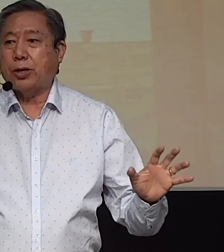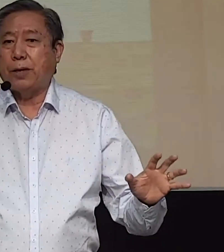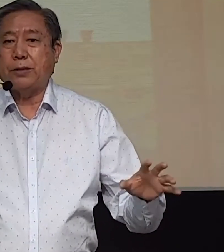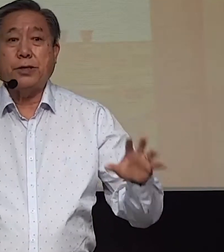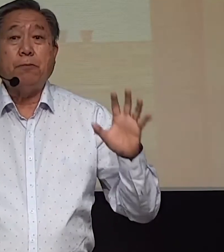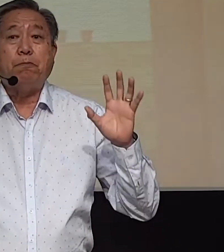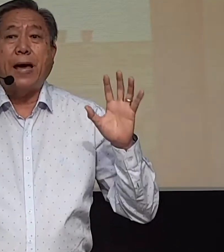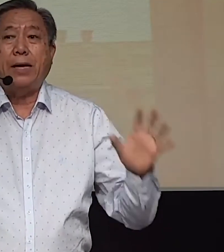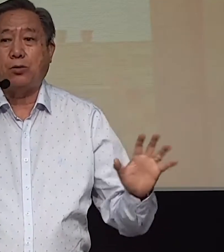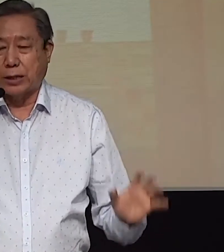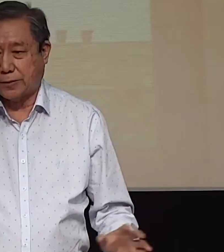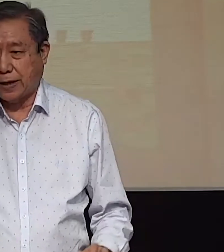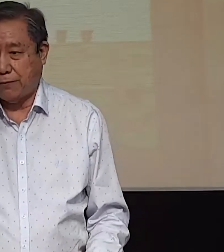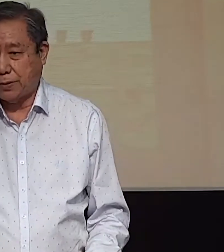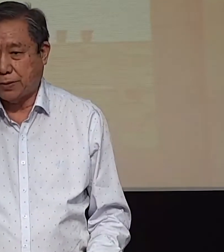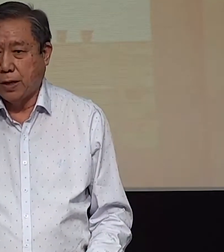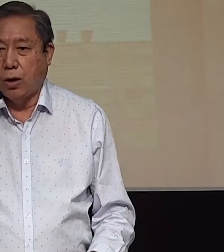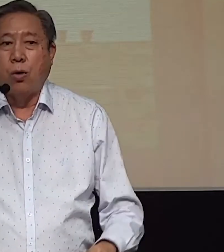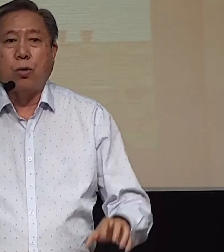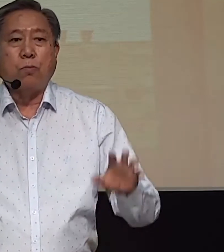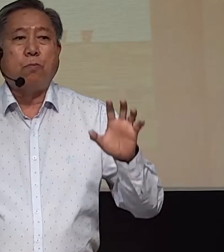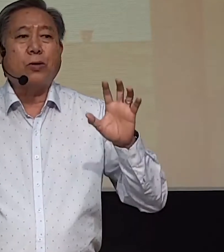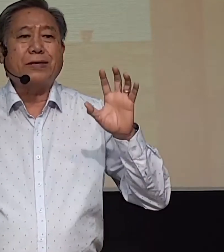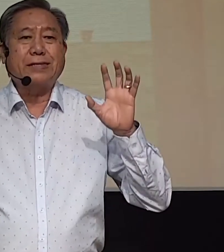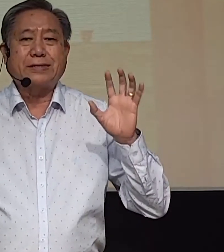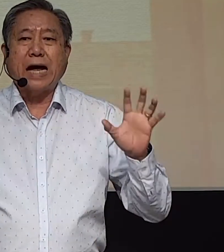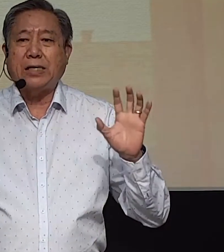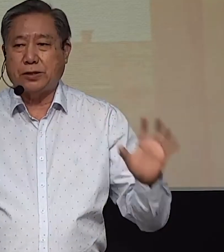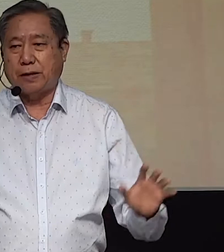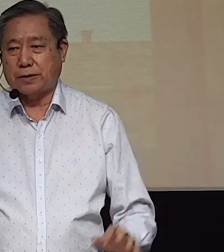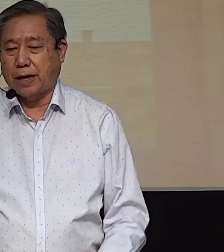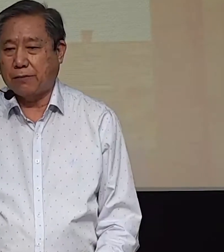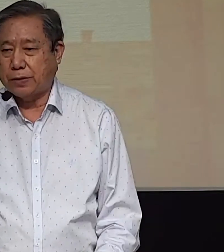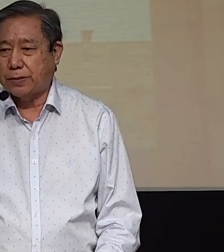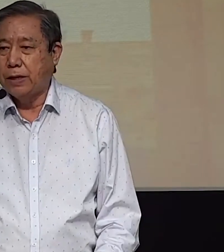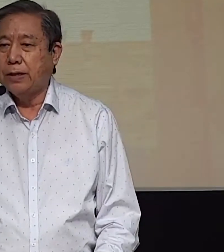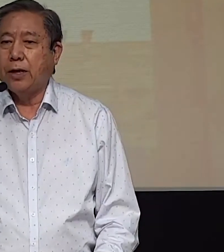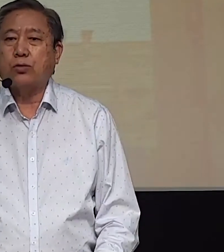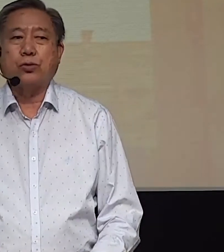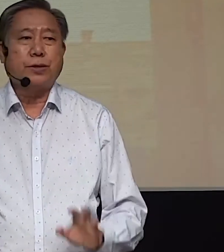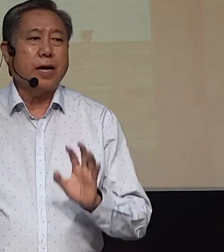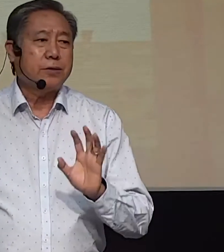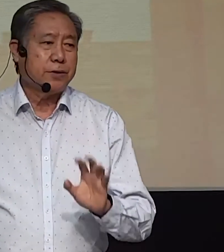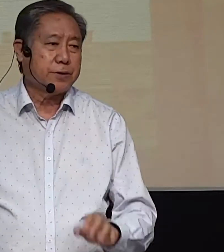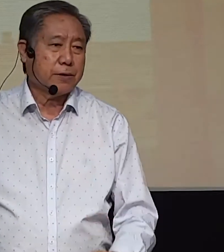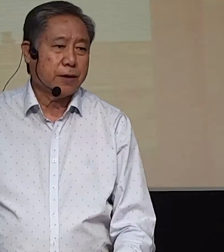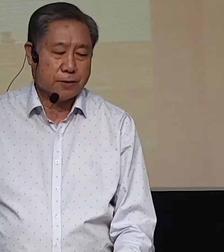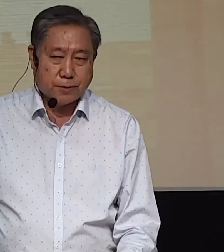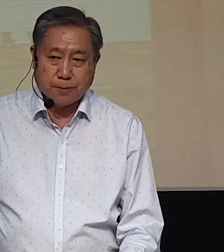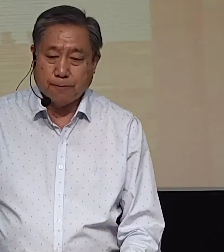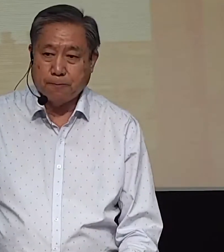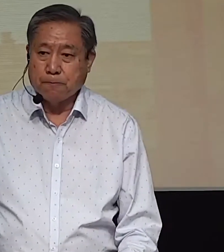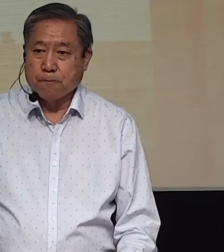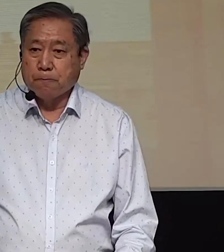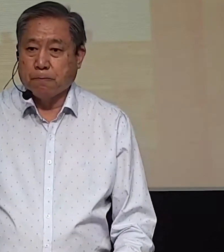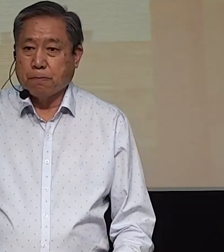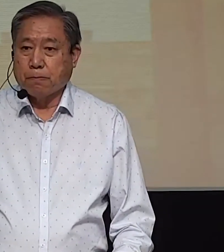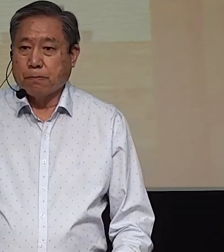Bíblia é chamada de império das trevas, ou potestade das trevas e autoridade de Satanás.